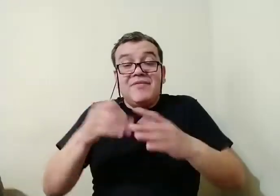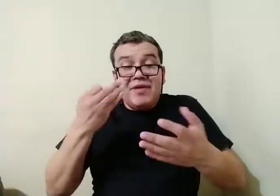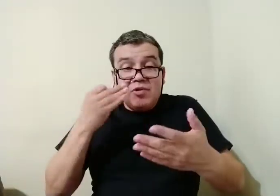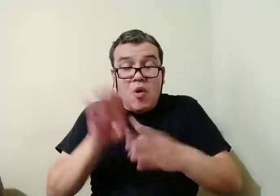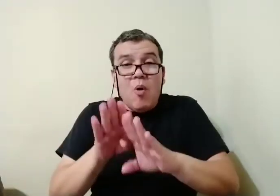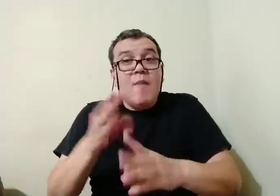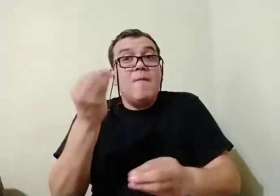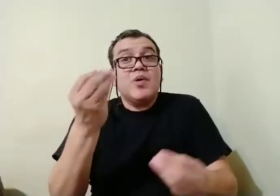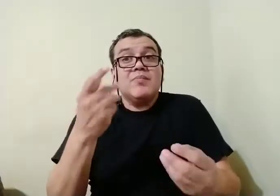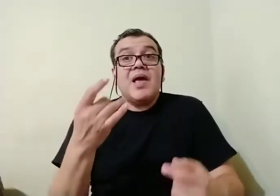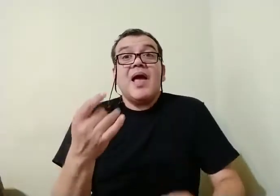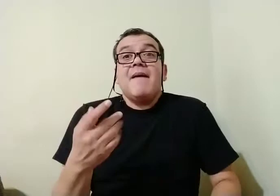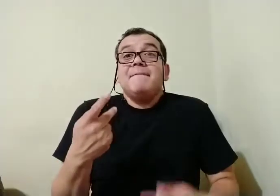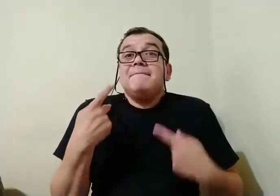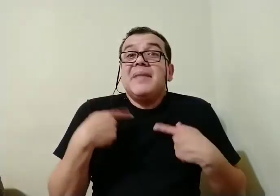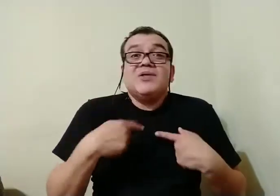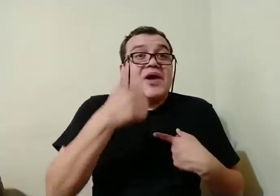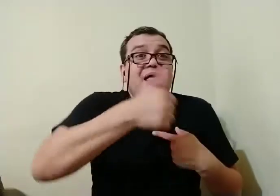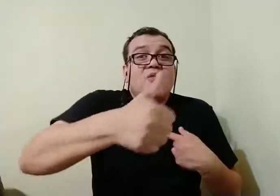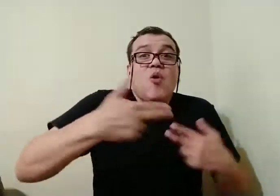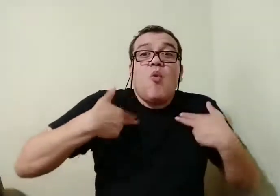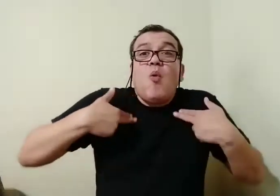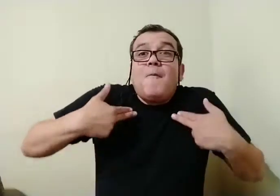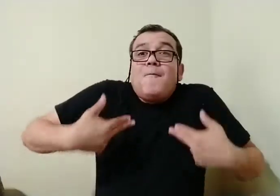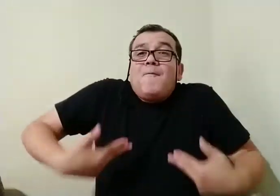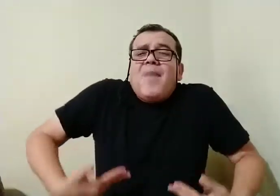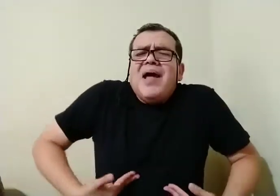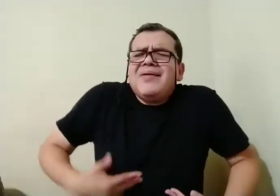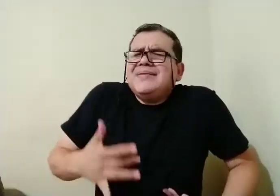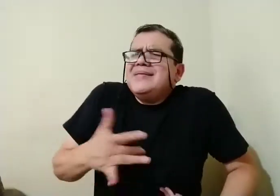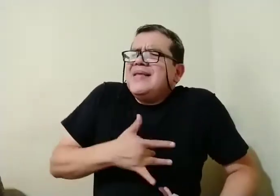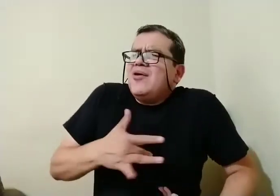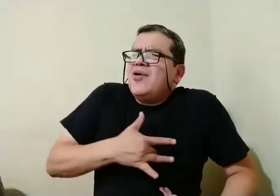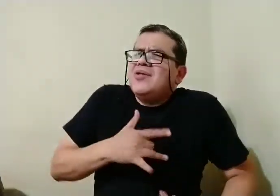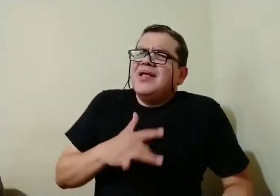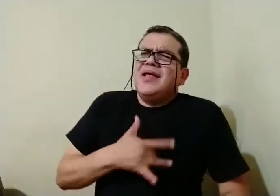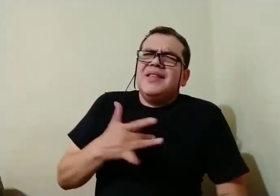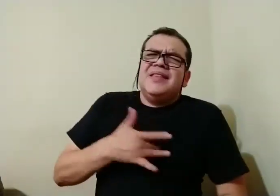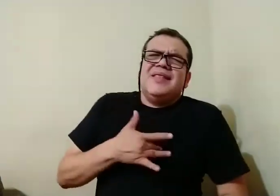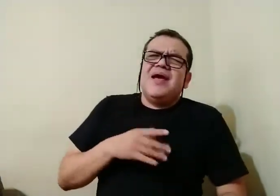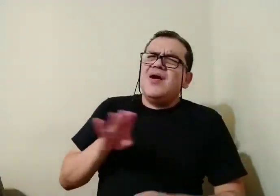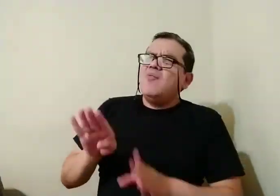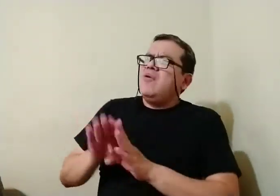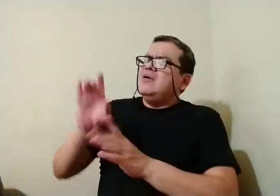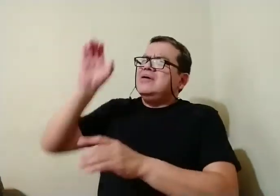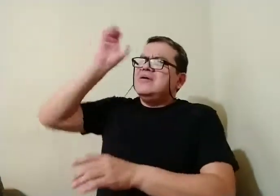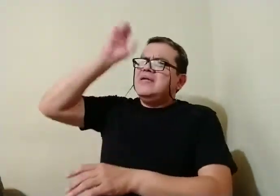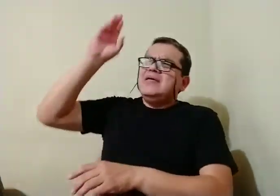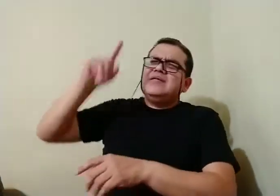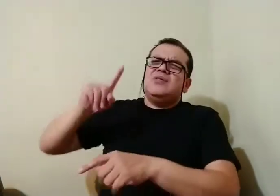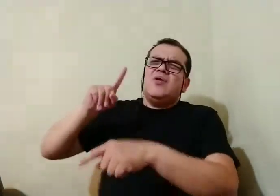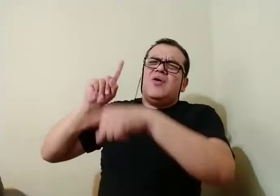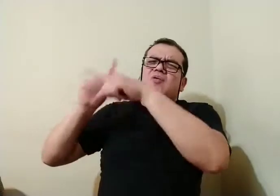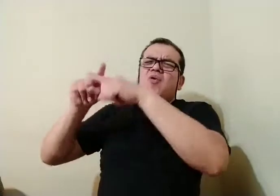Todo fue el resultado de una obra personal que hizo crecer la iglesia del Nuevo